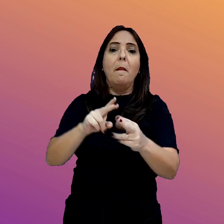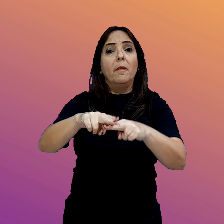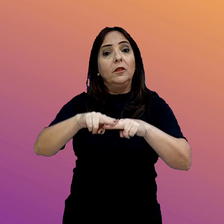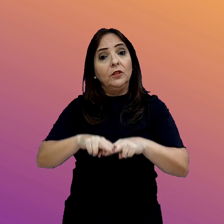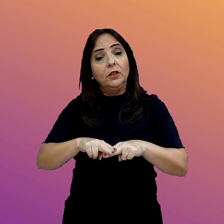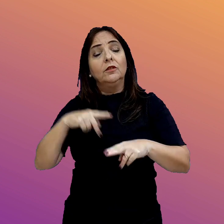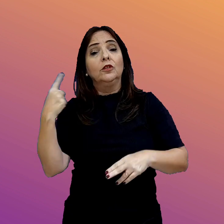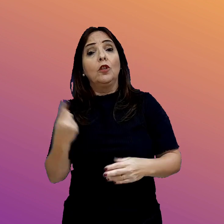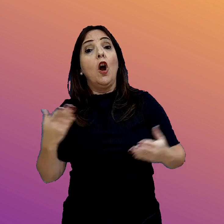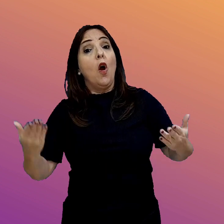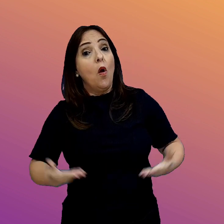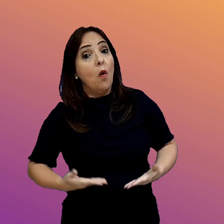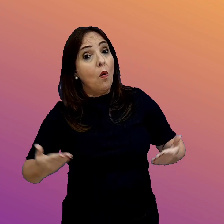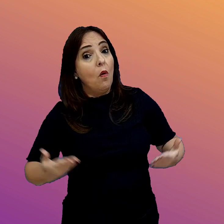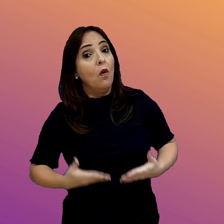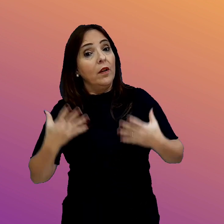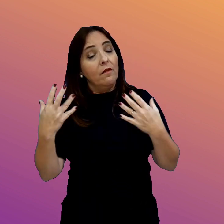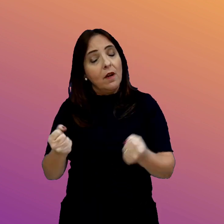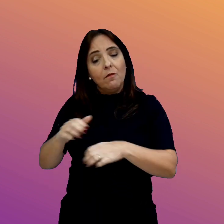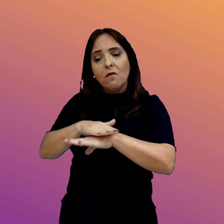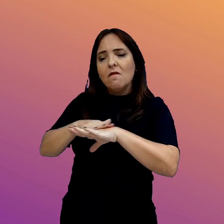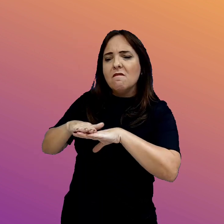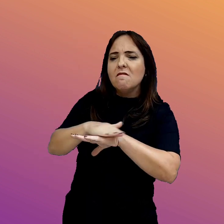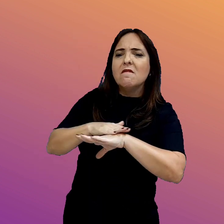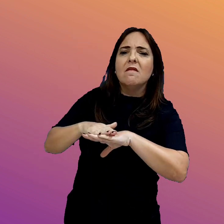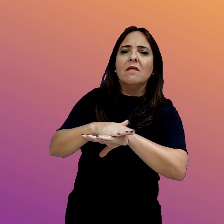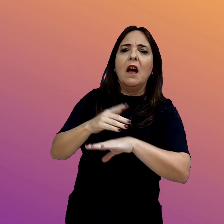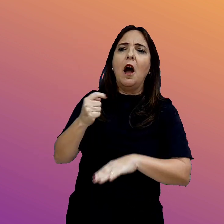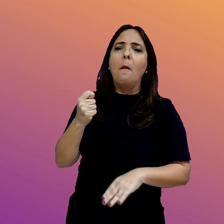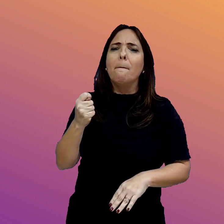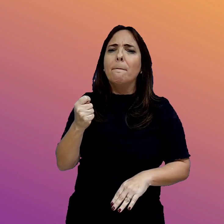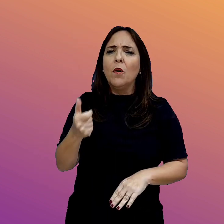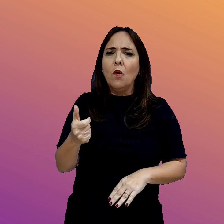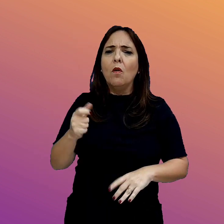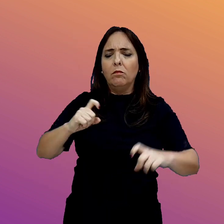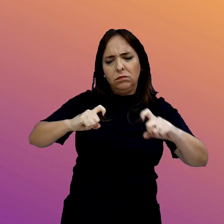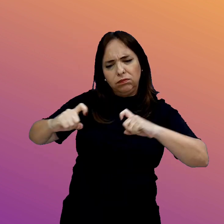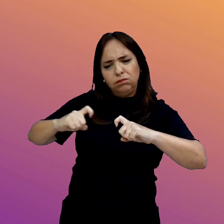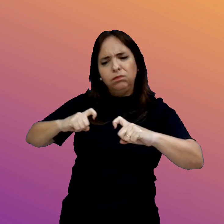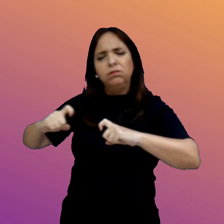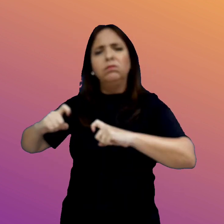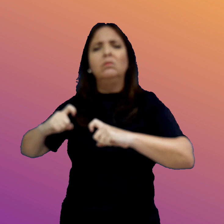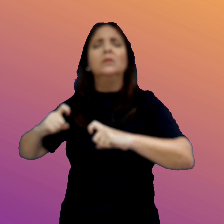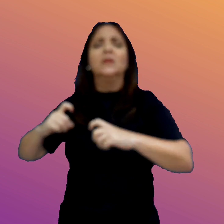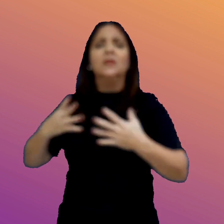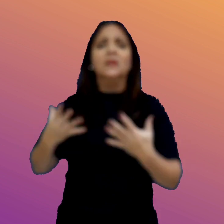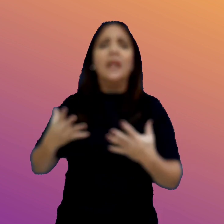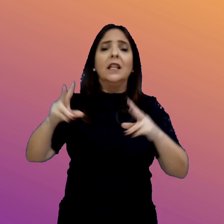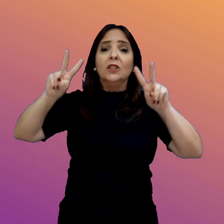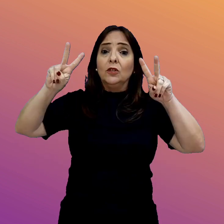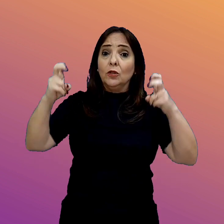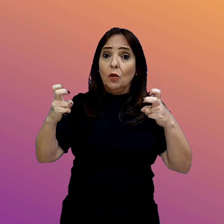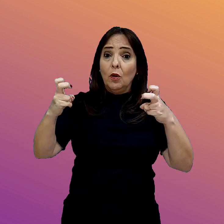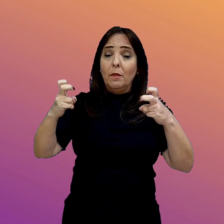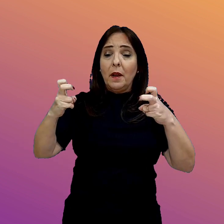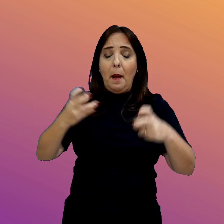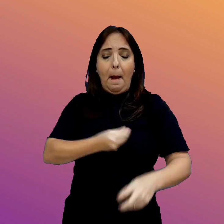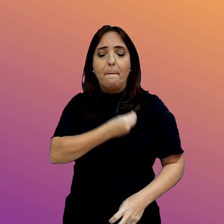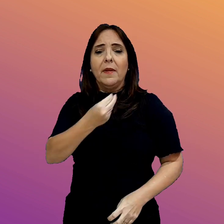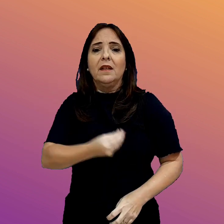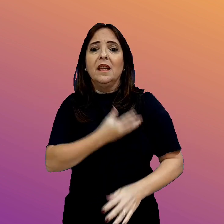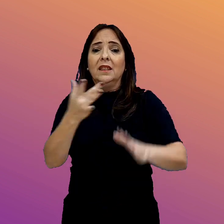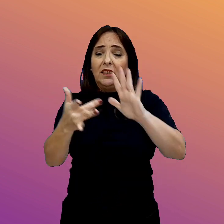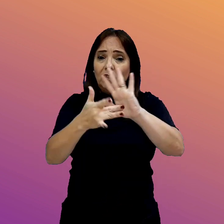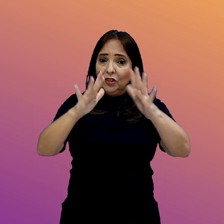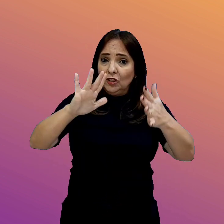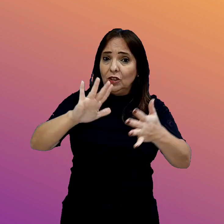gente hoje vai conversar um pouquinho sobre a presença de Jesus na família, né? A presença de